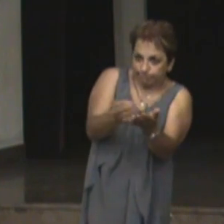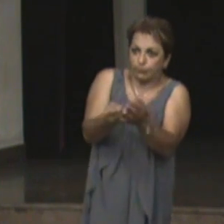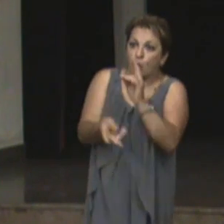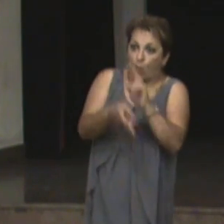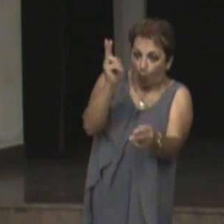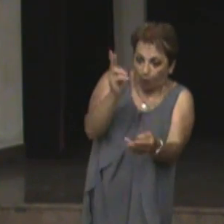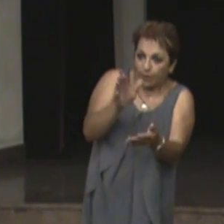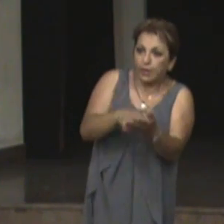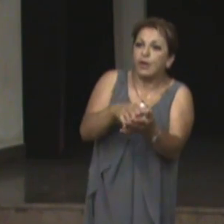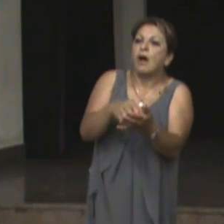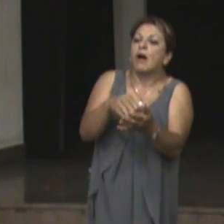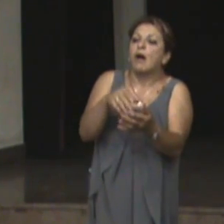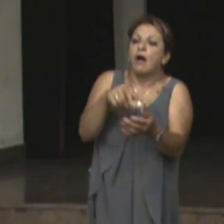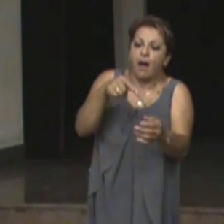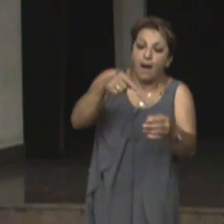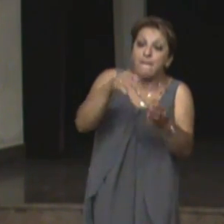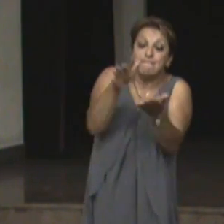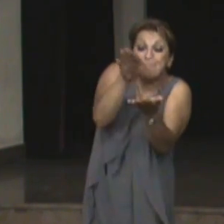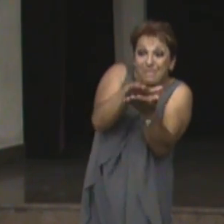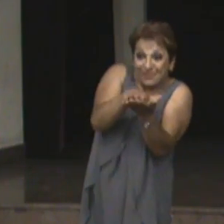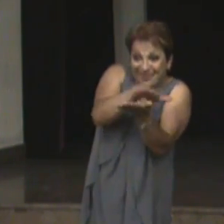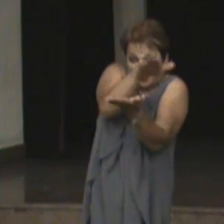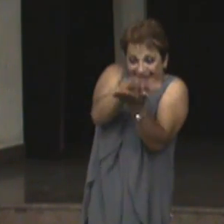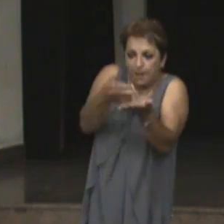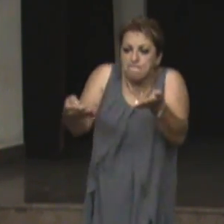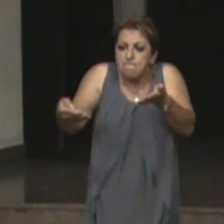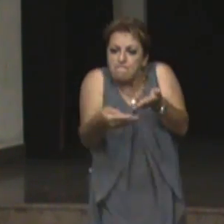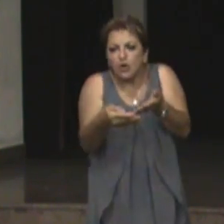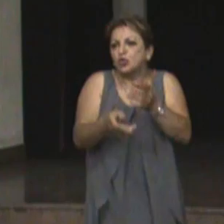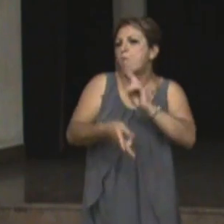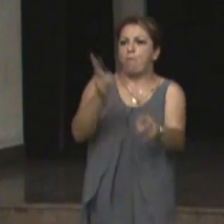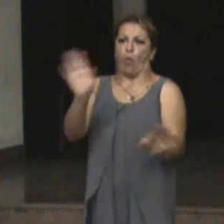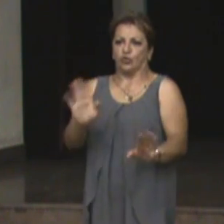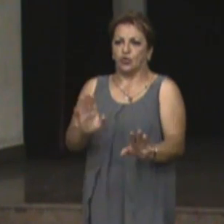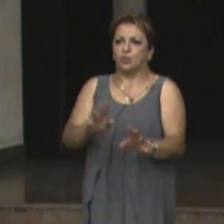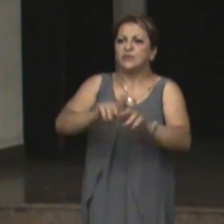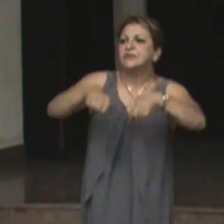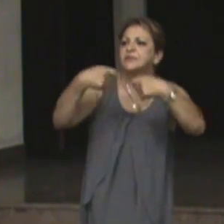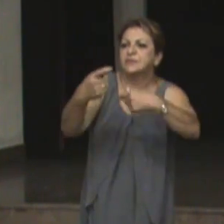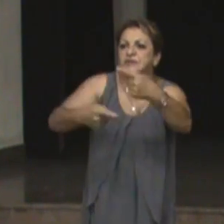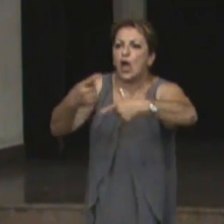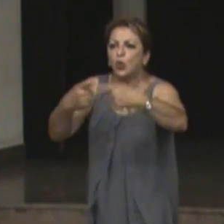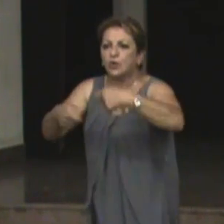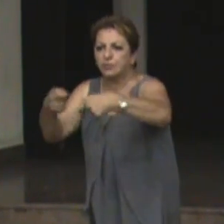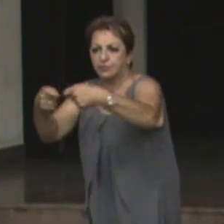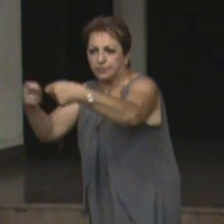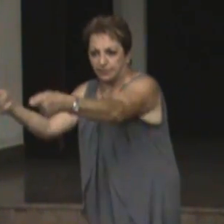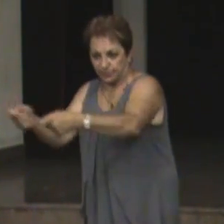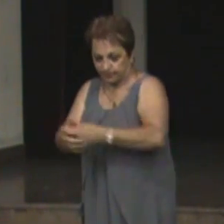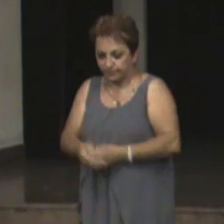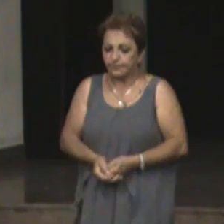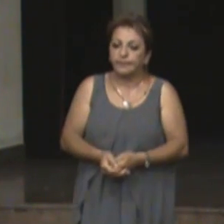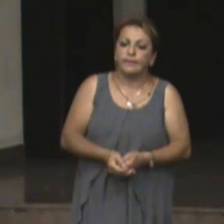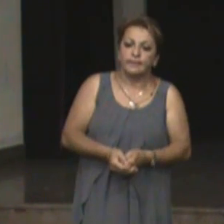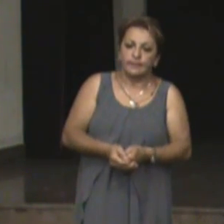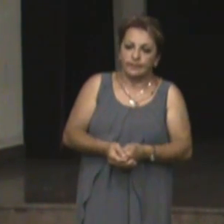այն ինչ որ իրականում կա, հանկարծ դա չփոխվի, այլ նույնությամբ փոխածվի սերնդե սերունդ։ Չէ՞ որ